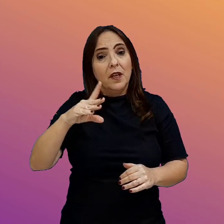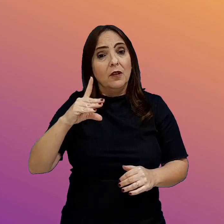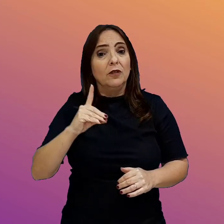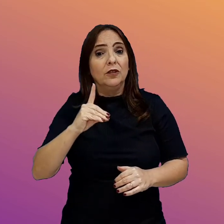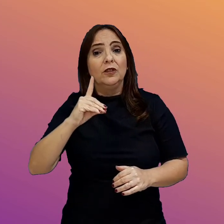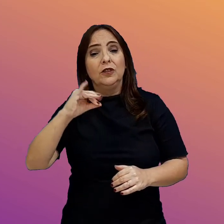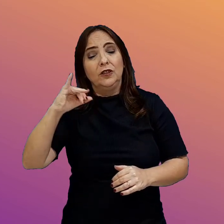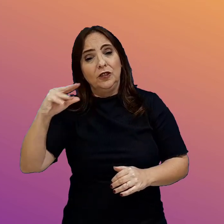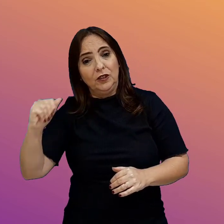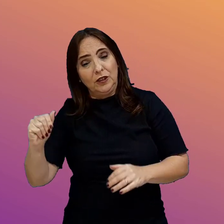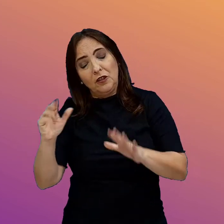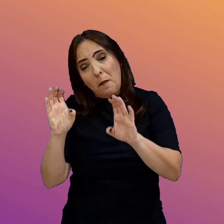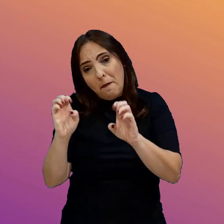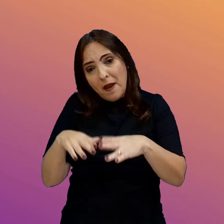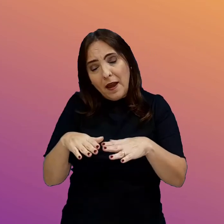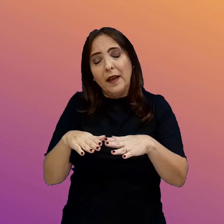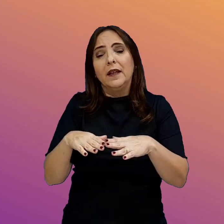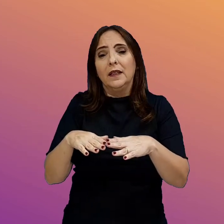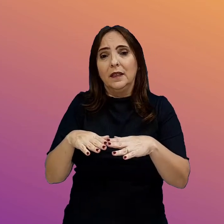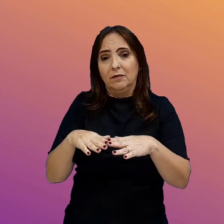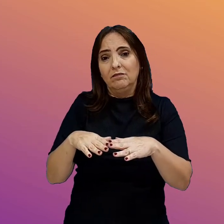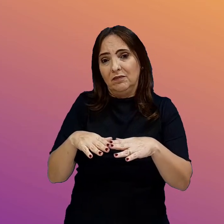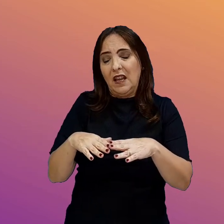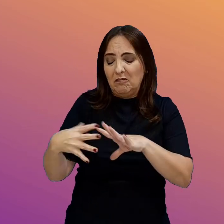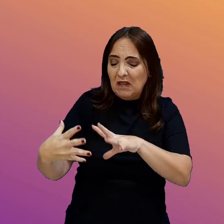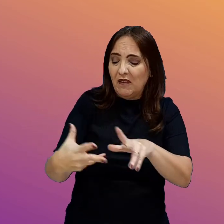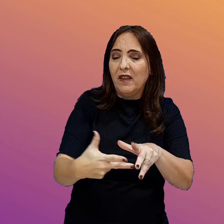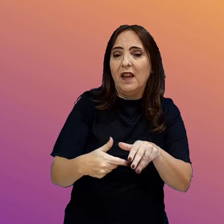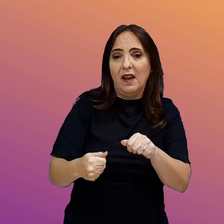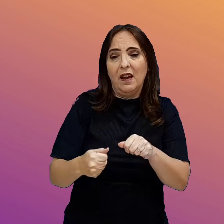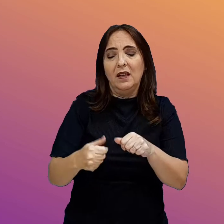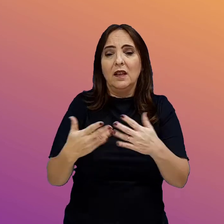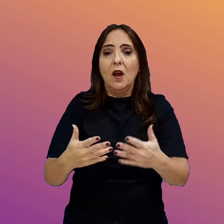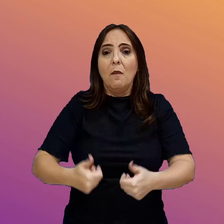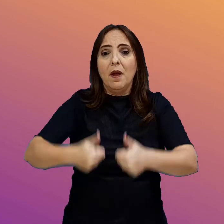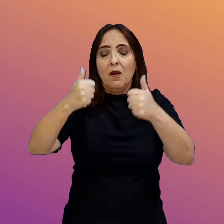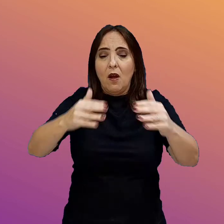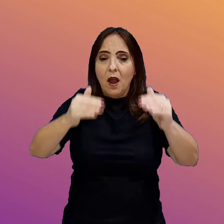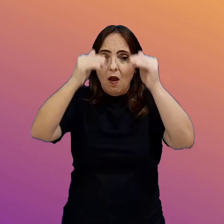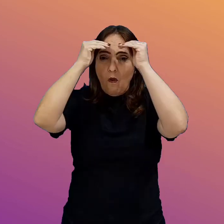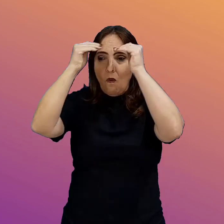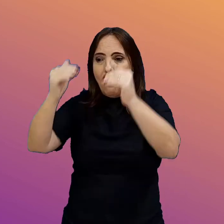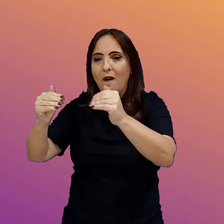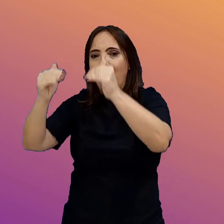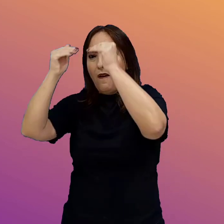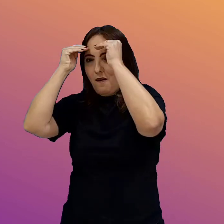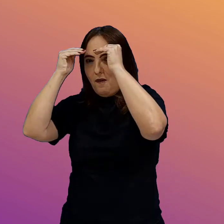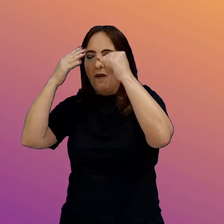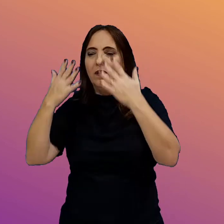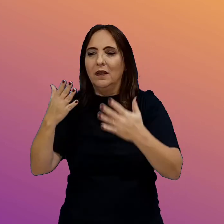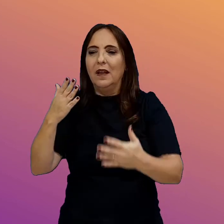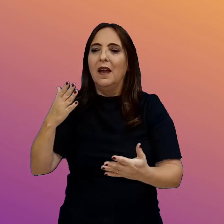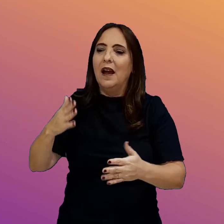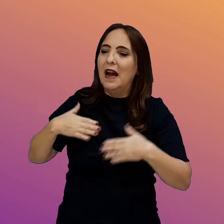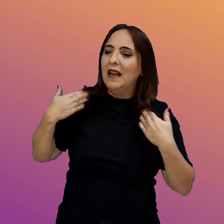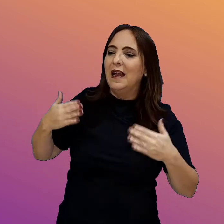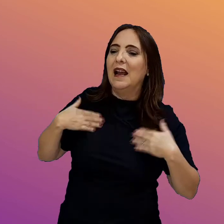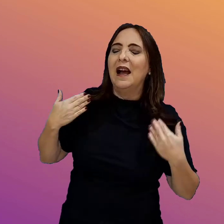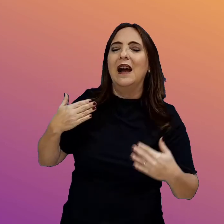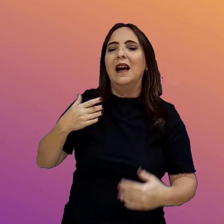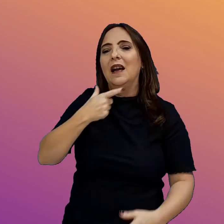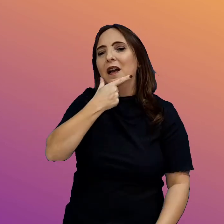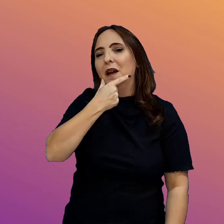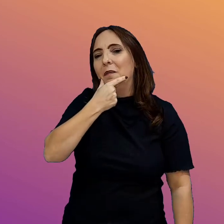um filho pode dar é essa honra, essa alegria de a gente ver assim, o meu filho, a minha